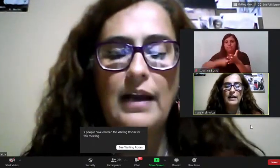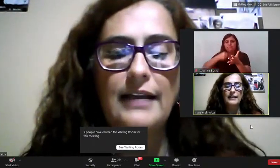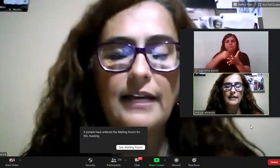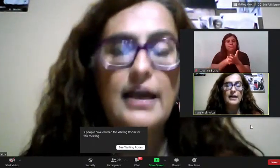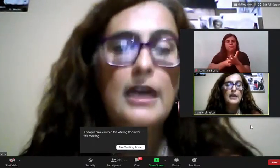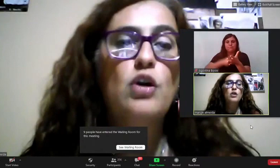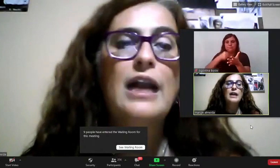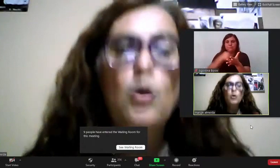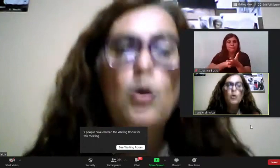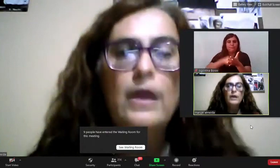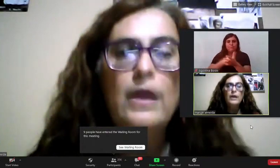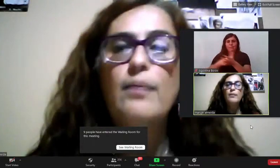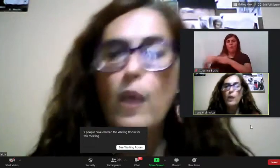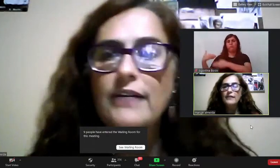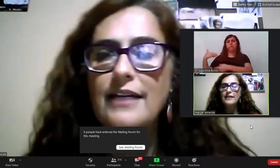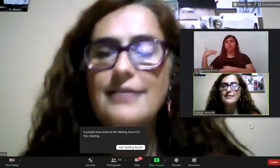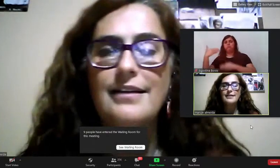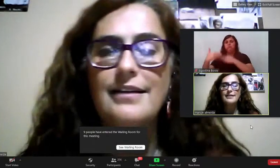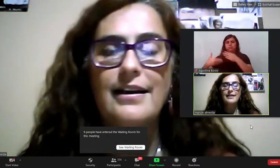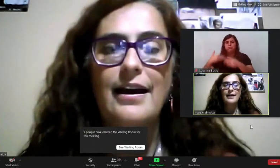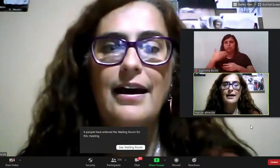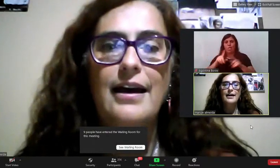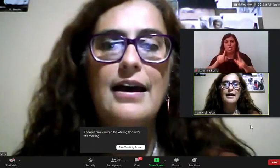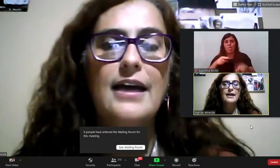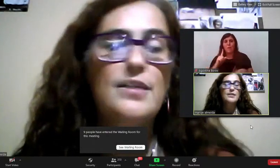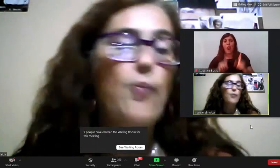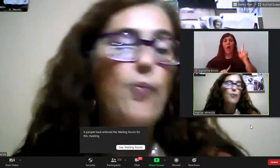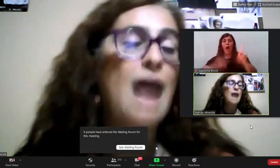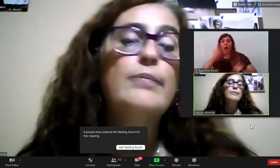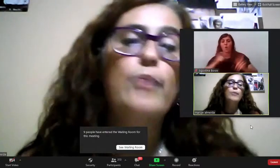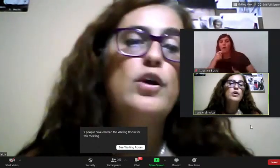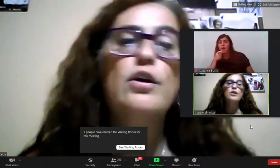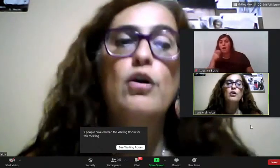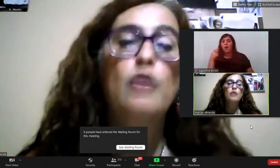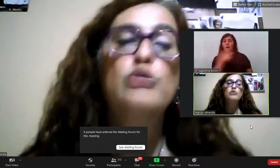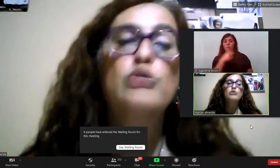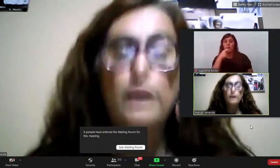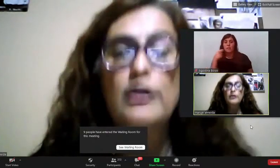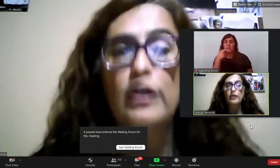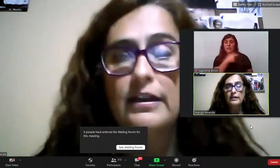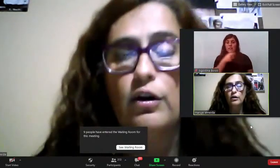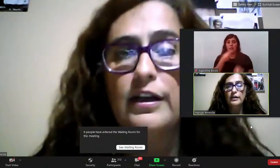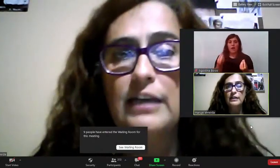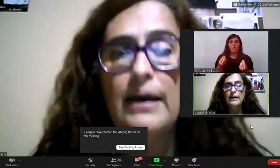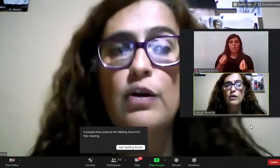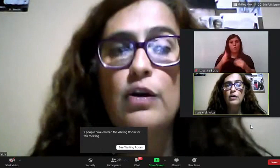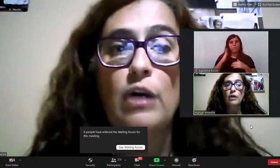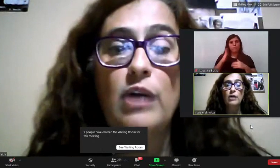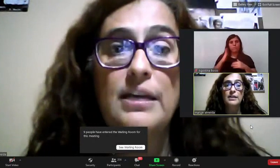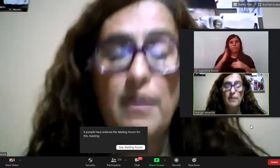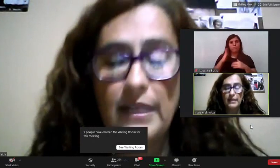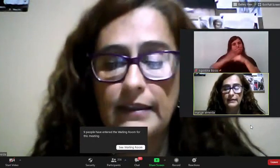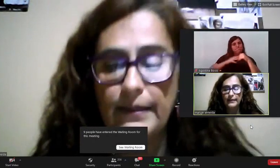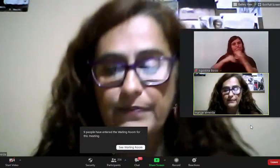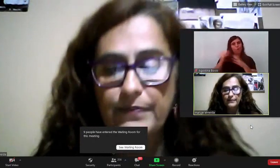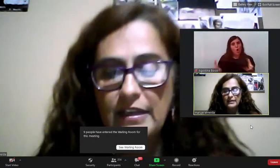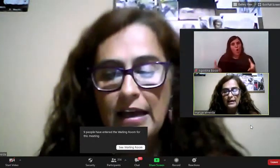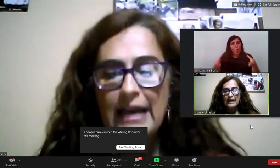llevando adelante, y con algunas respuestas que se han podido construir colectiva y colaborativamente, ¿sí?